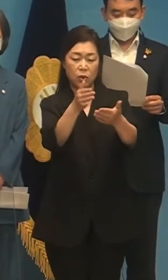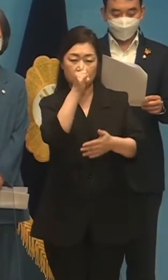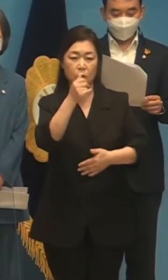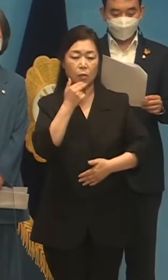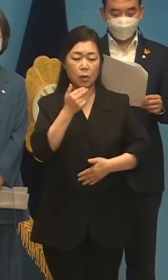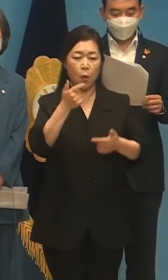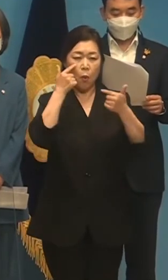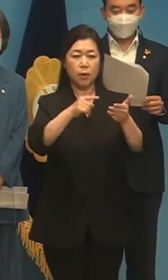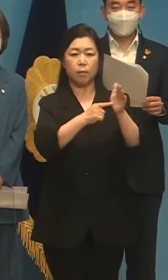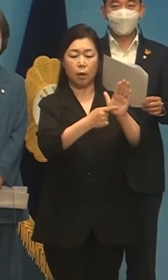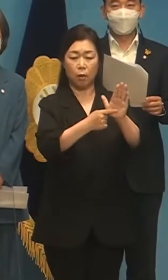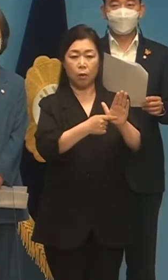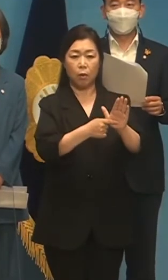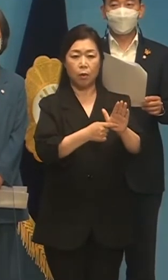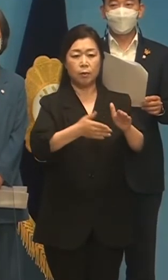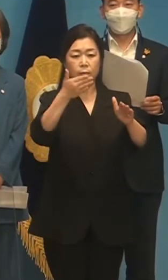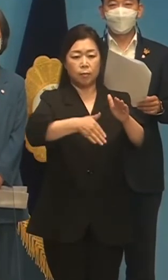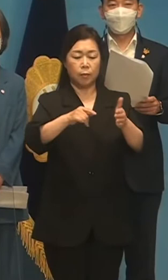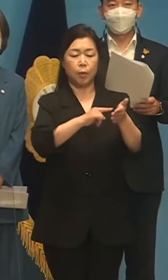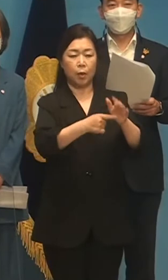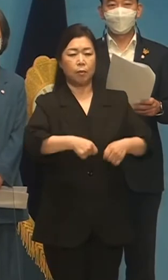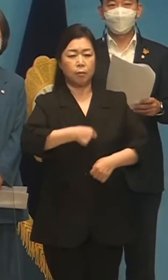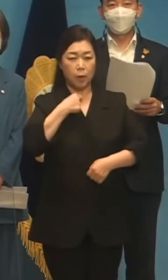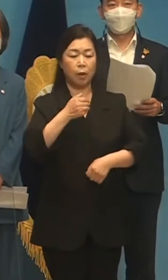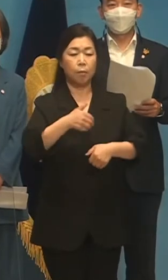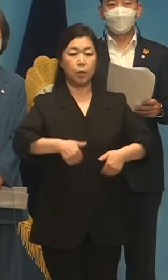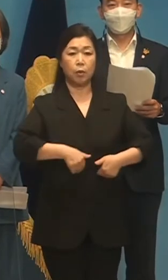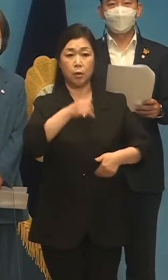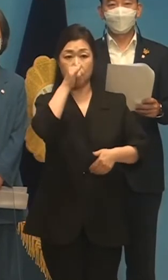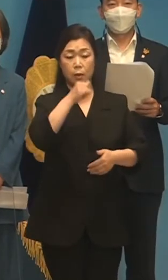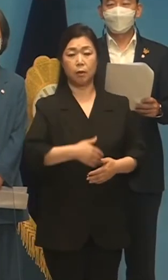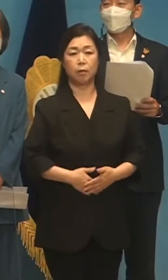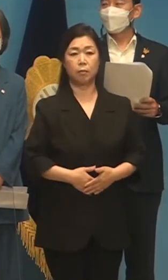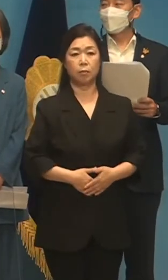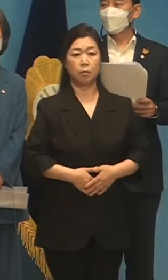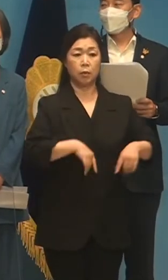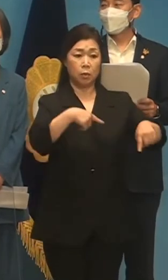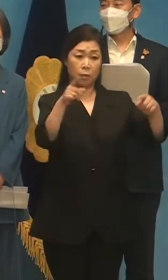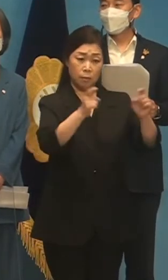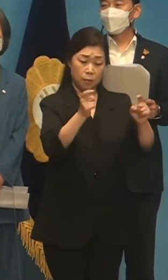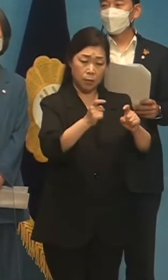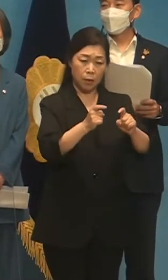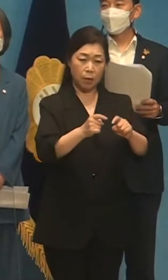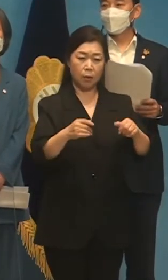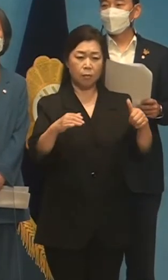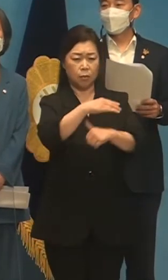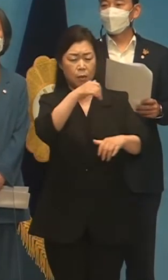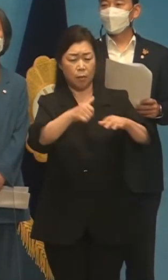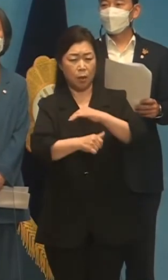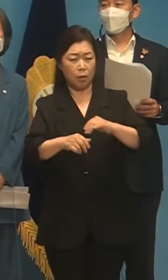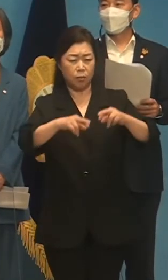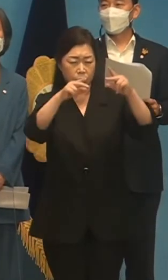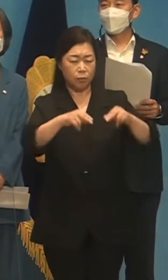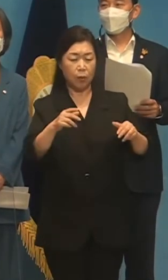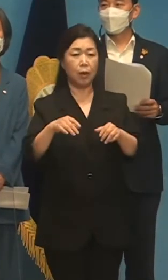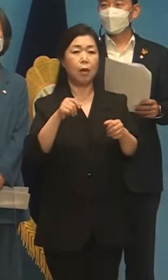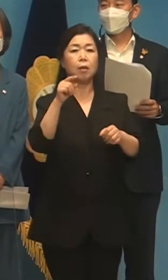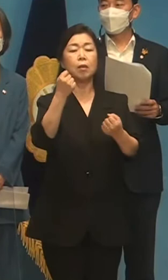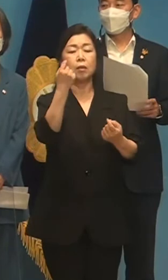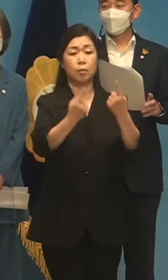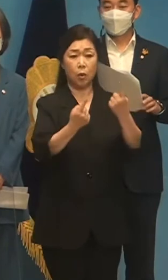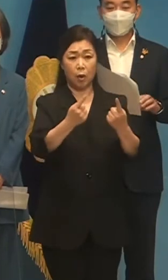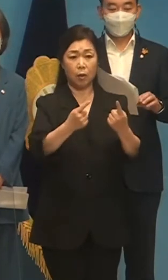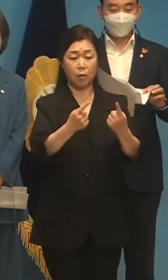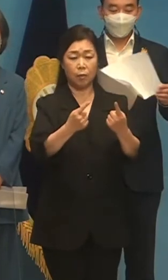규명하고 그 공작의 실상을 국민 앞에 낱낱이 밝혀야 합니다. 정쟁을 통한 진흙탕 싸움으로 진실을 가리려는 헛꿈을